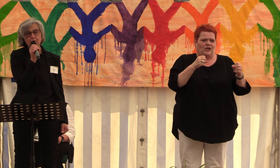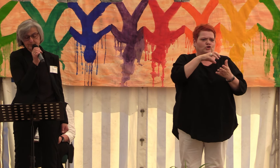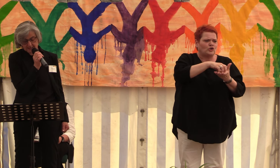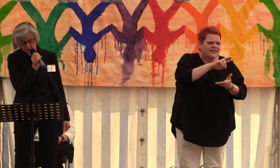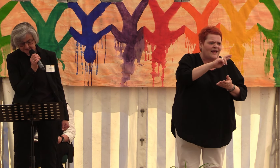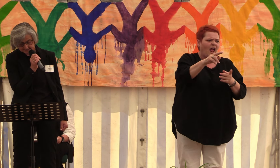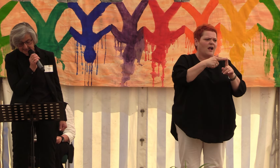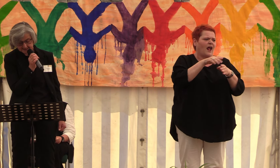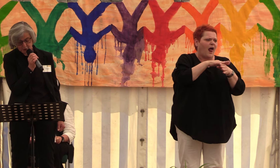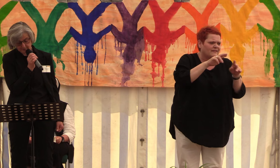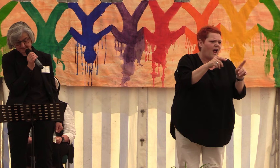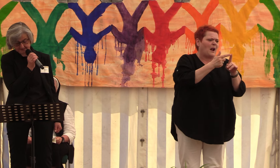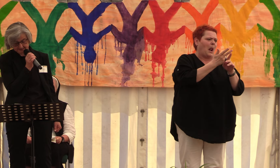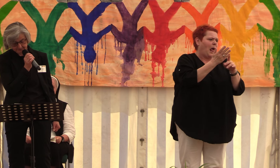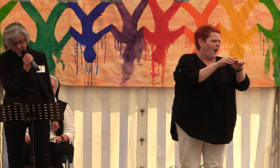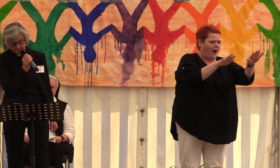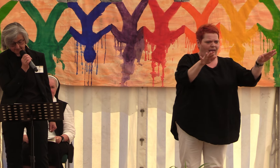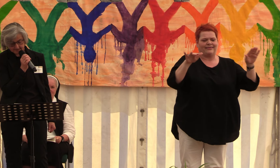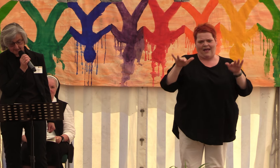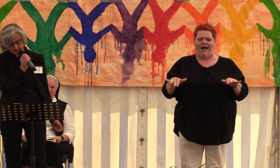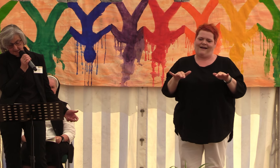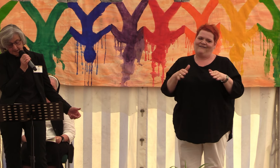Und es freut mich auch, dass die alle gekommen sind.